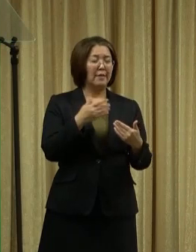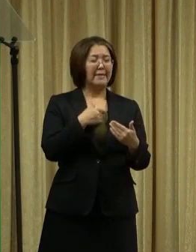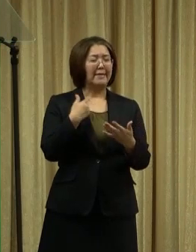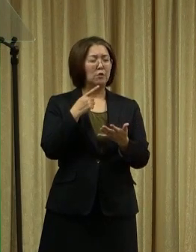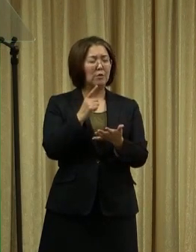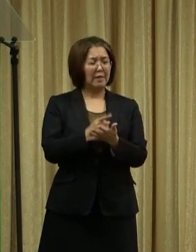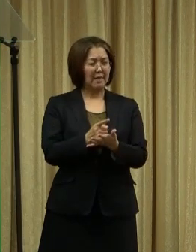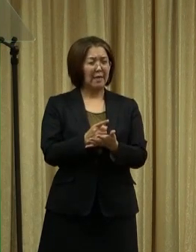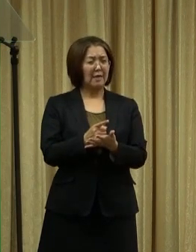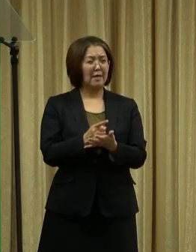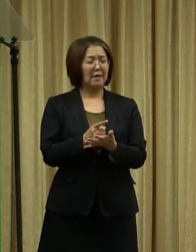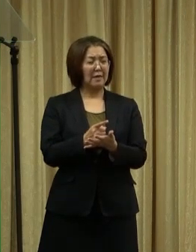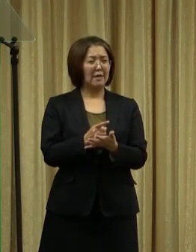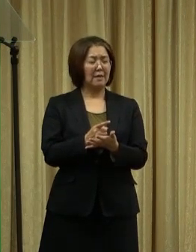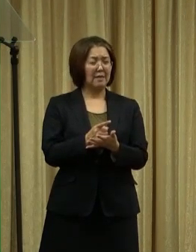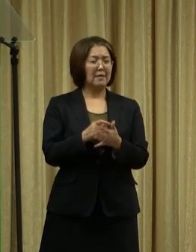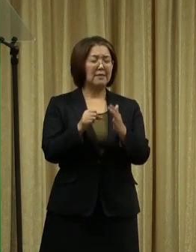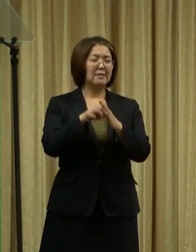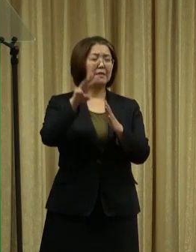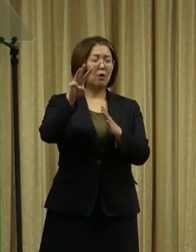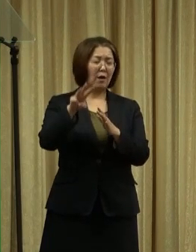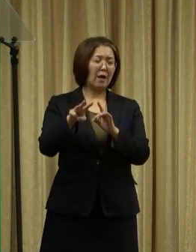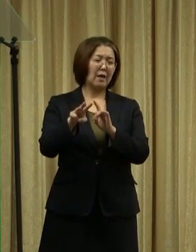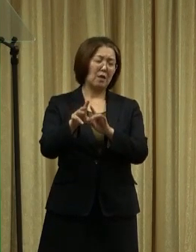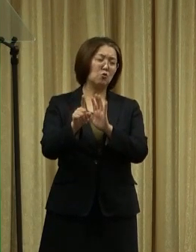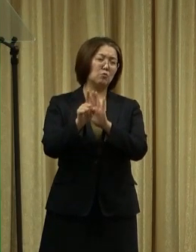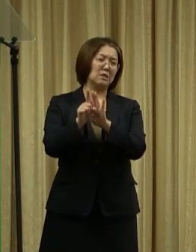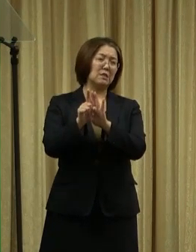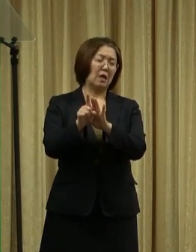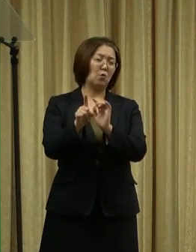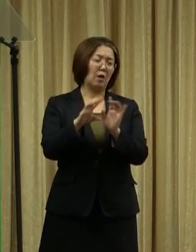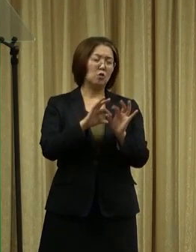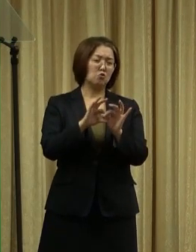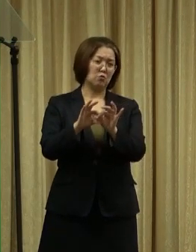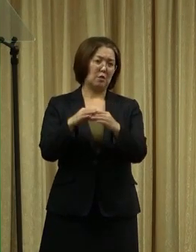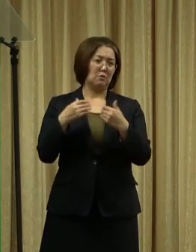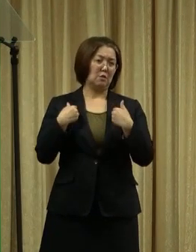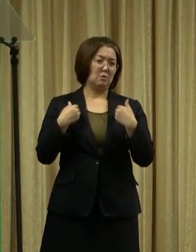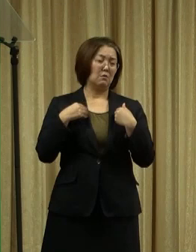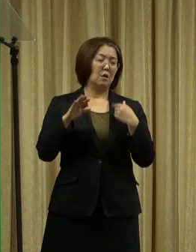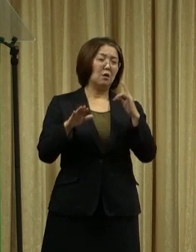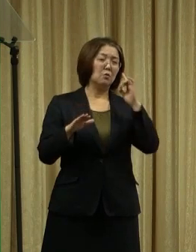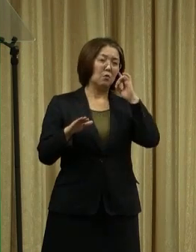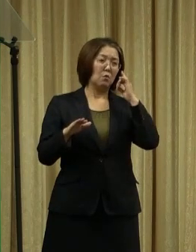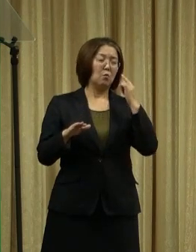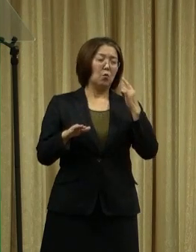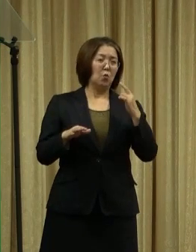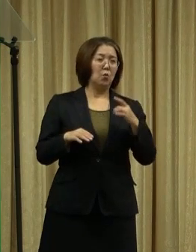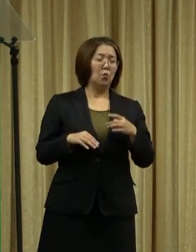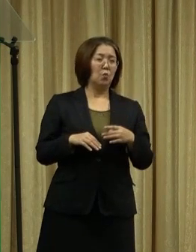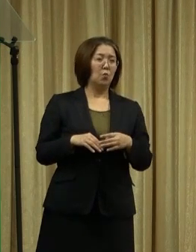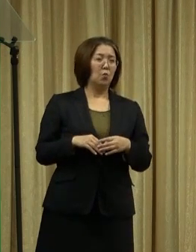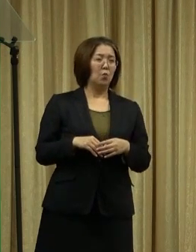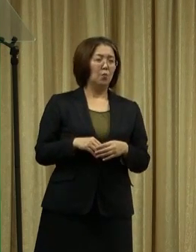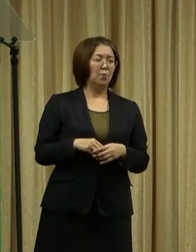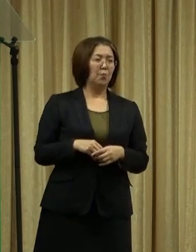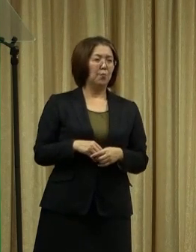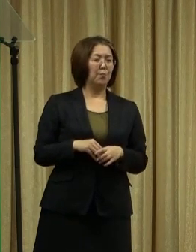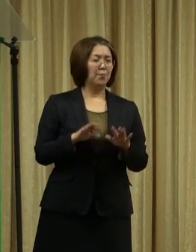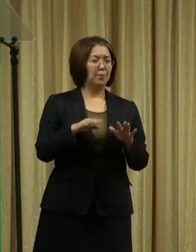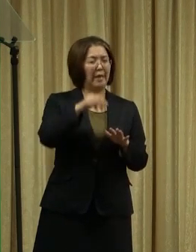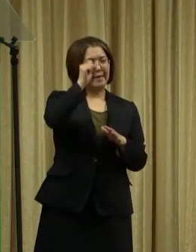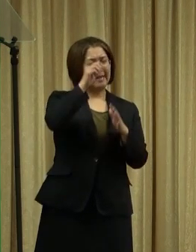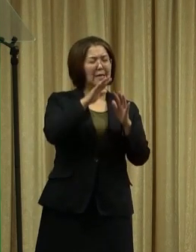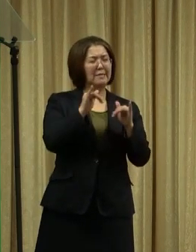けの石川県への支援は続けていく必要があるかというふうに思います。もう一つやっぱり今患者さ